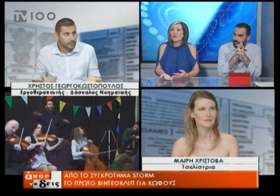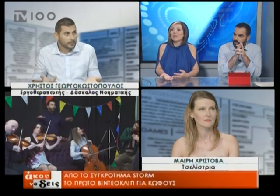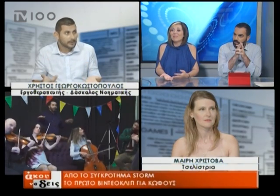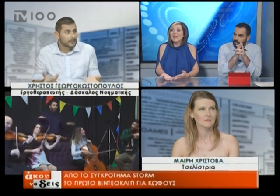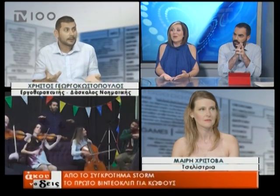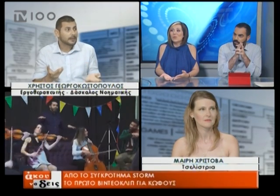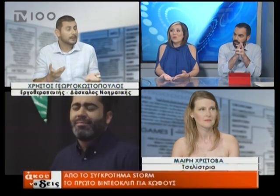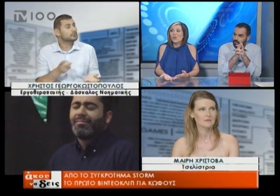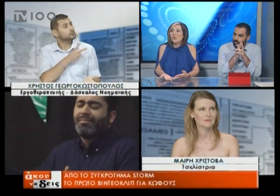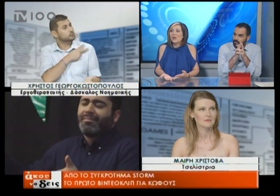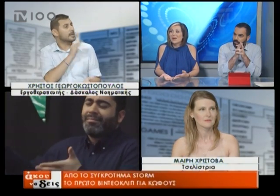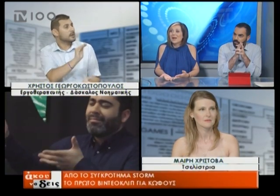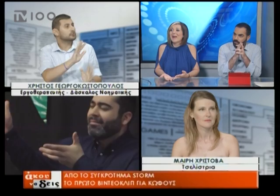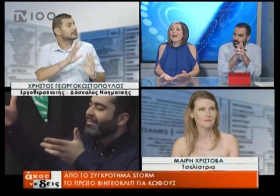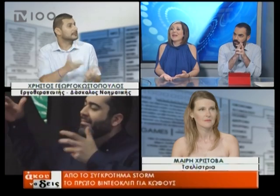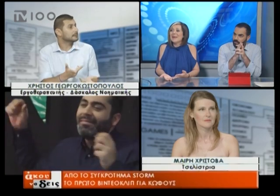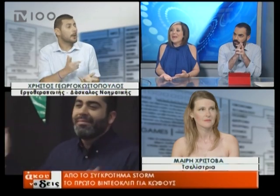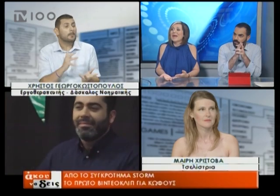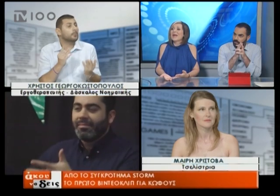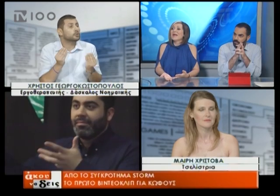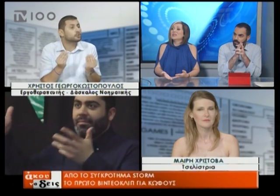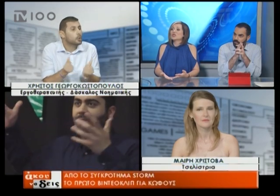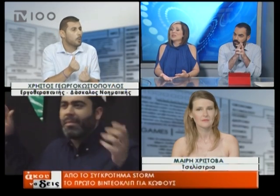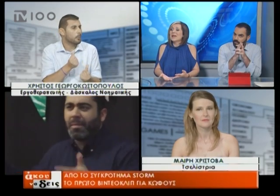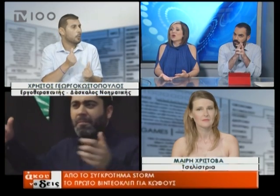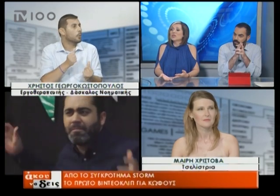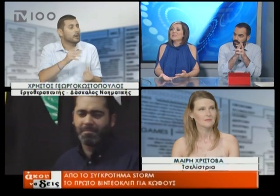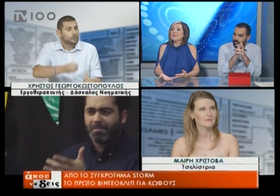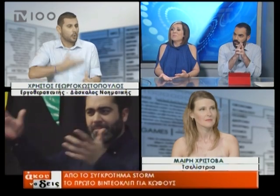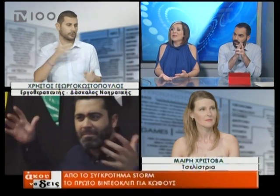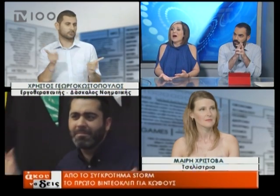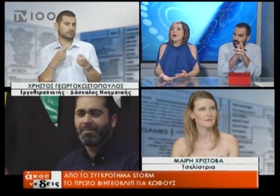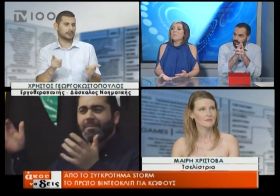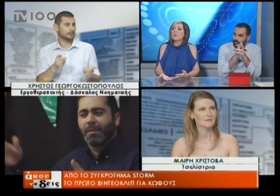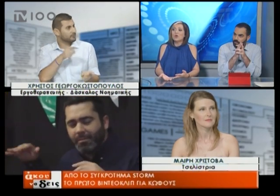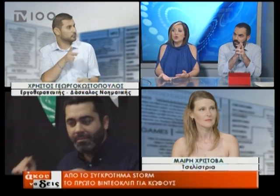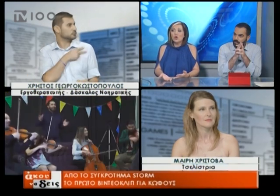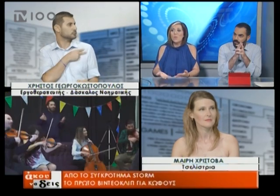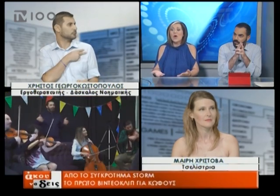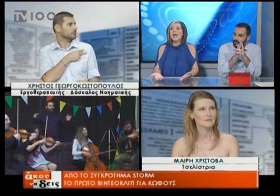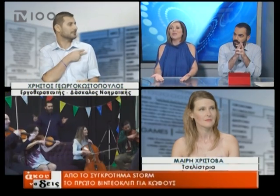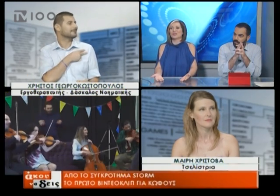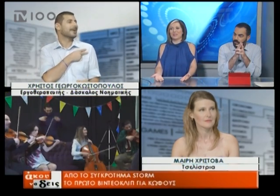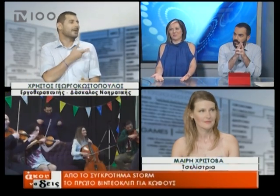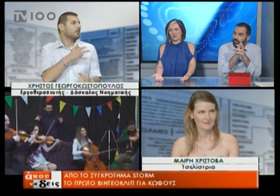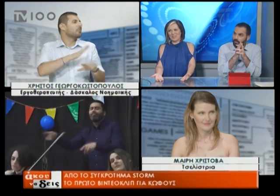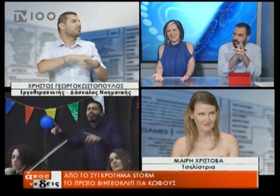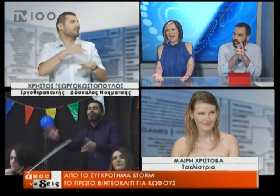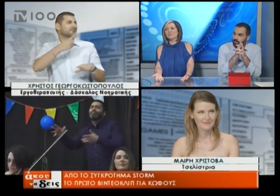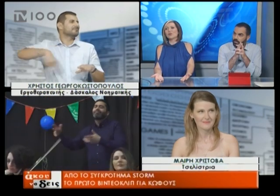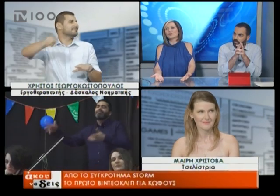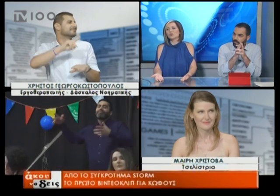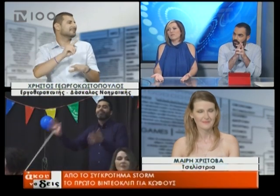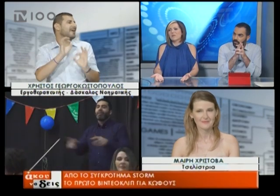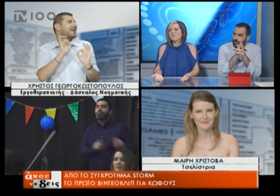λέω, δεν ακούω. Ναι, η σωστή ερώτηση είναι ποια. Με ποιο τρόπο ένιωσες τη μουσική.